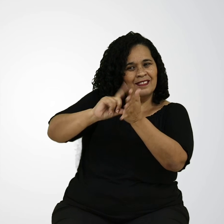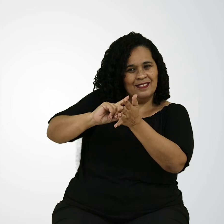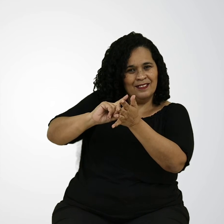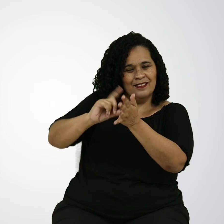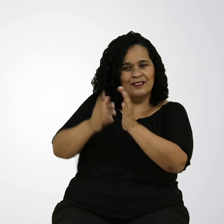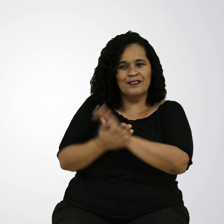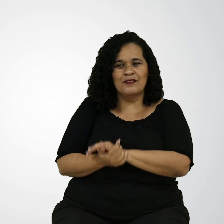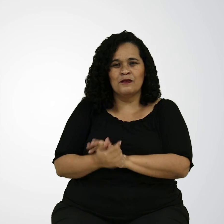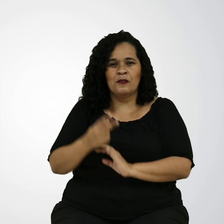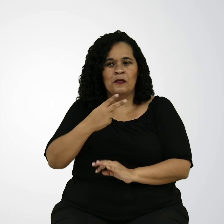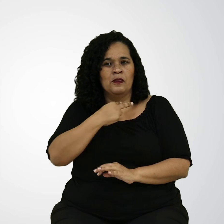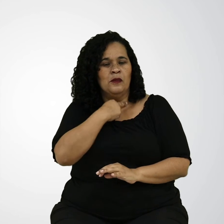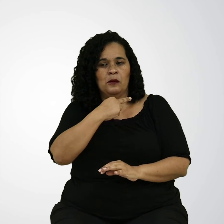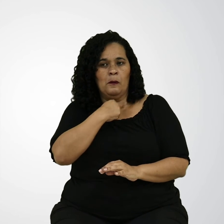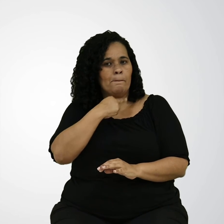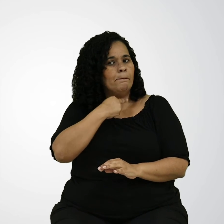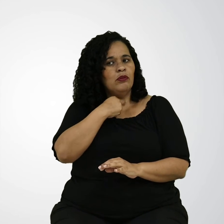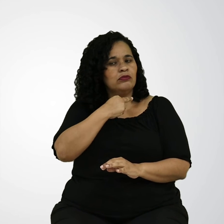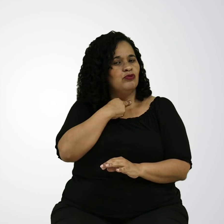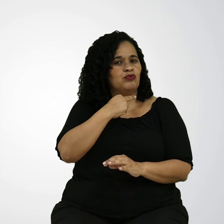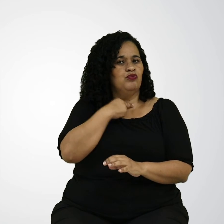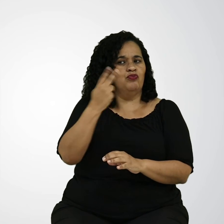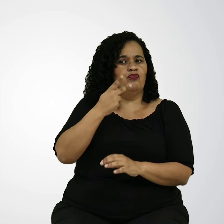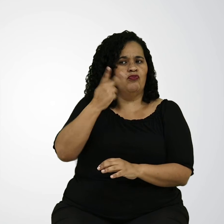nem explodir de vez em quando.